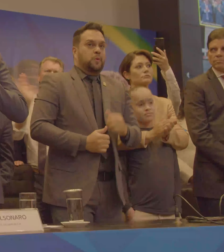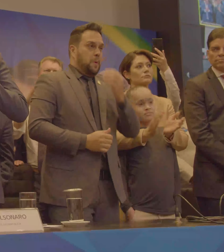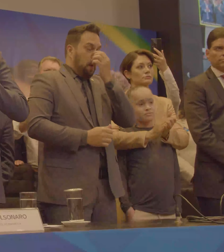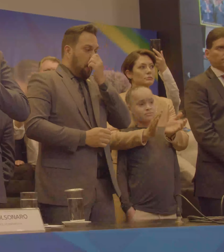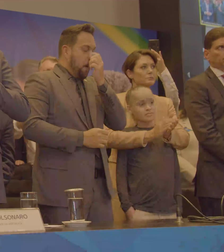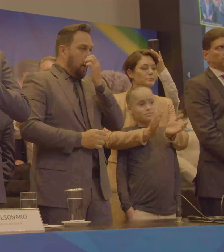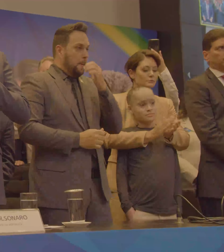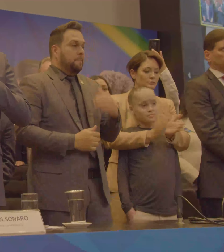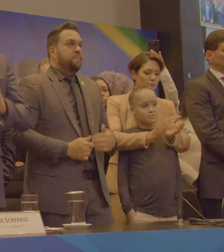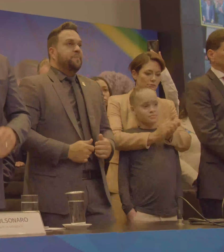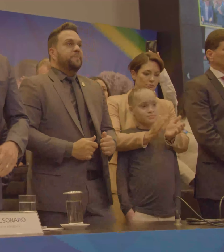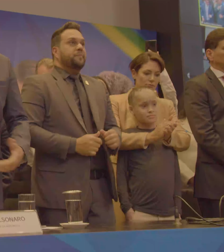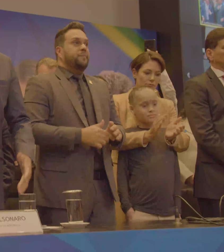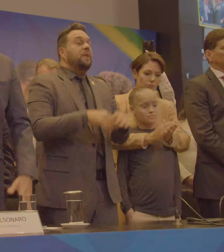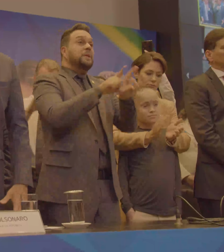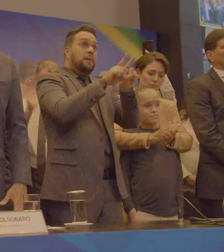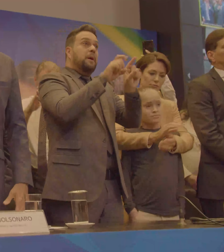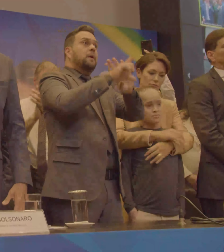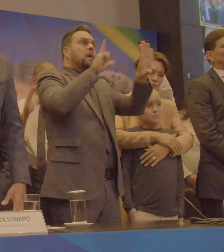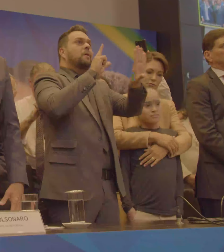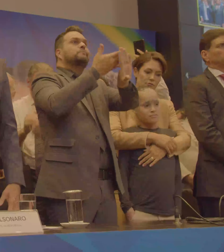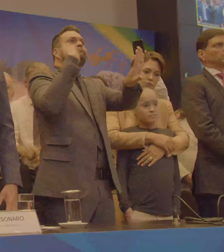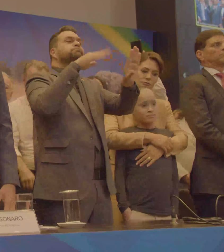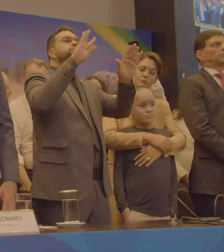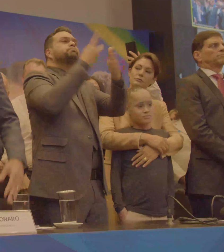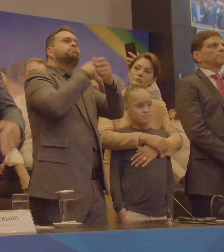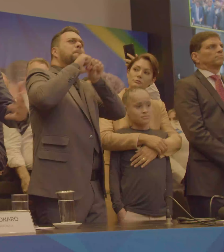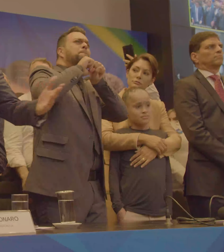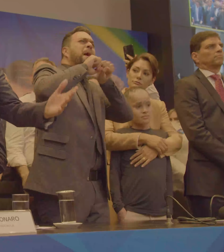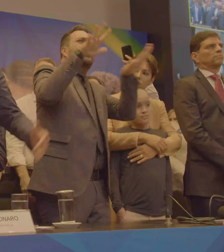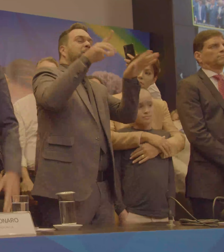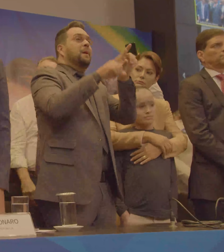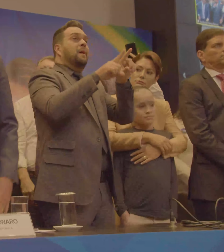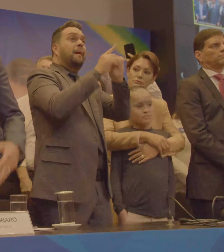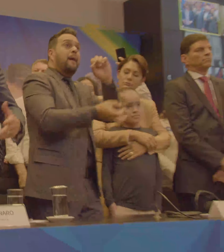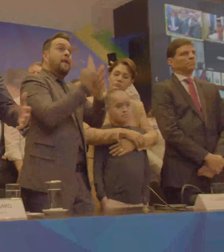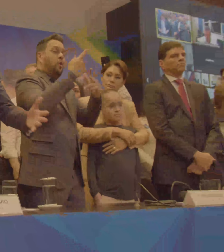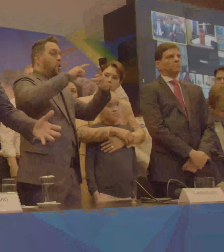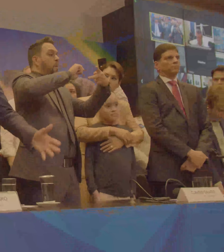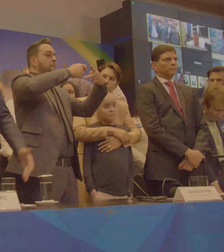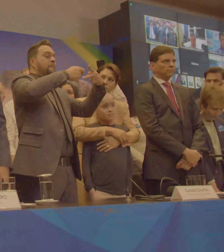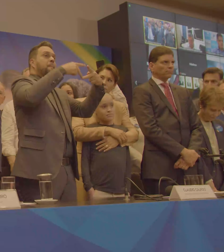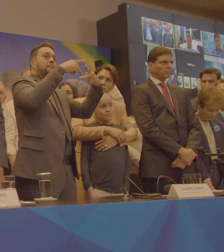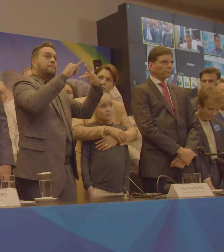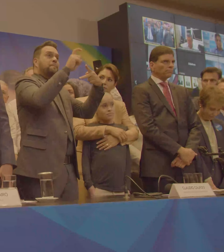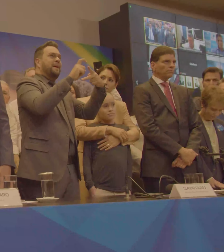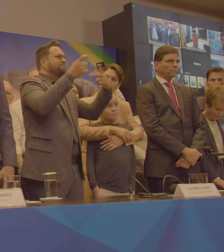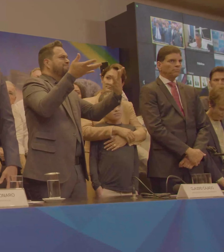questão da pandemia, tanta coisa errada com o apoio de vocês, o Pix é uma coisa